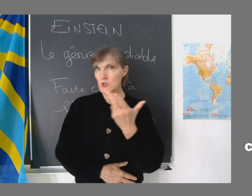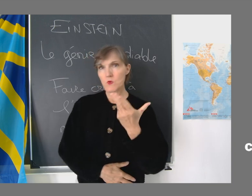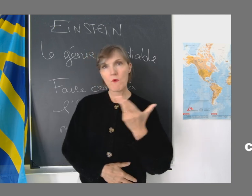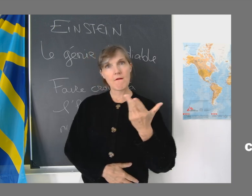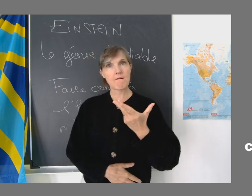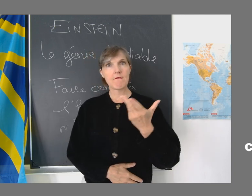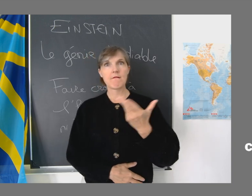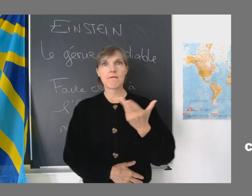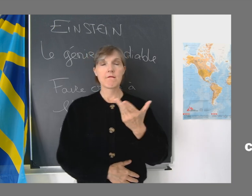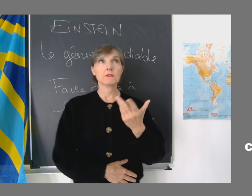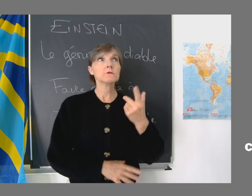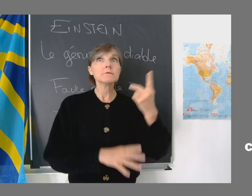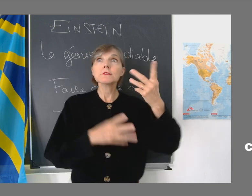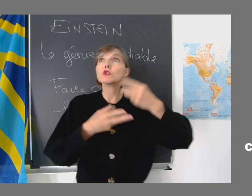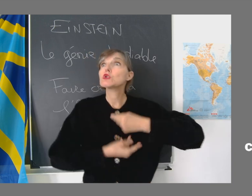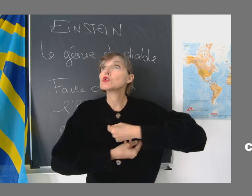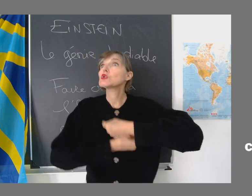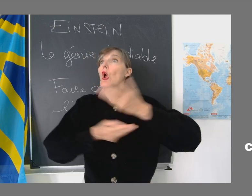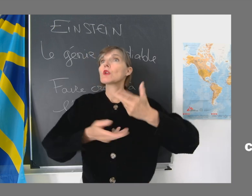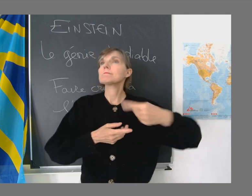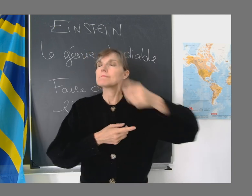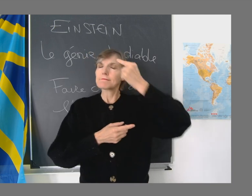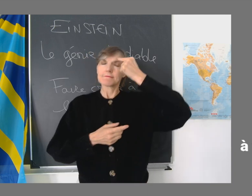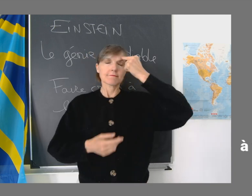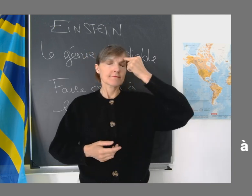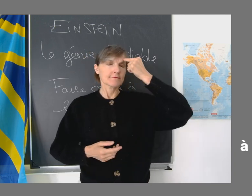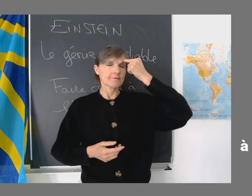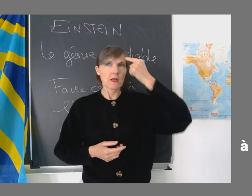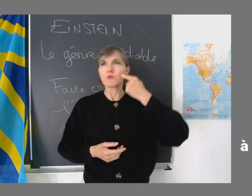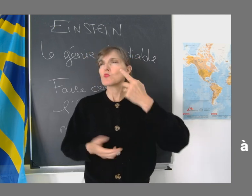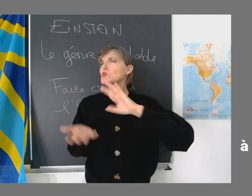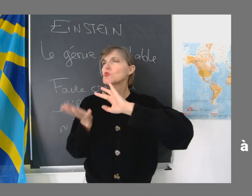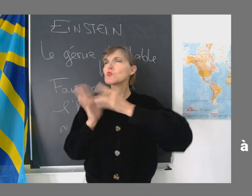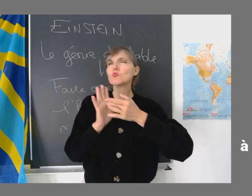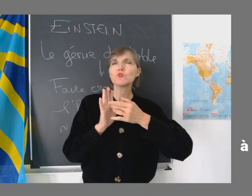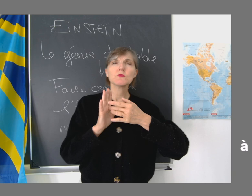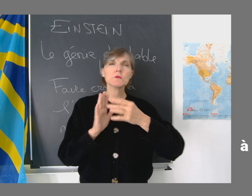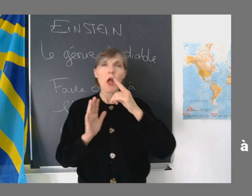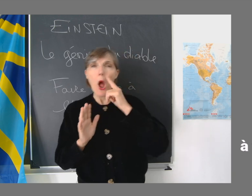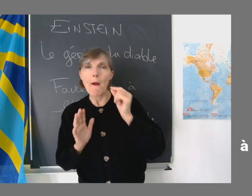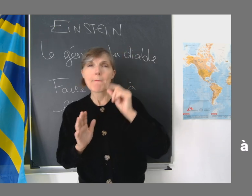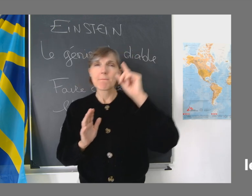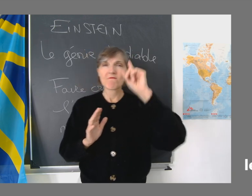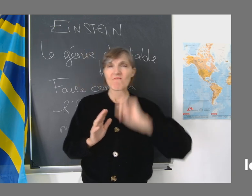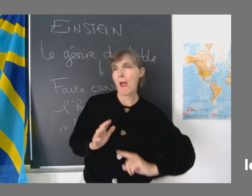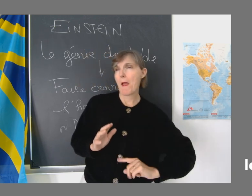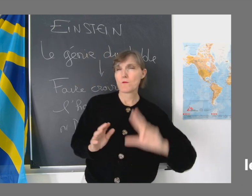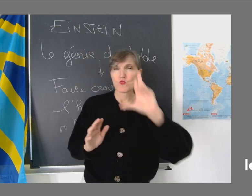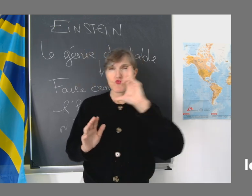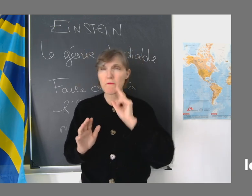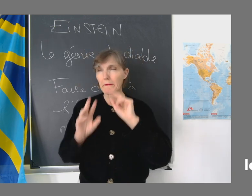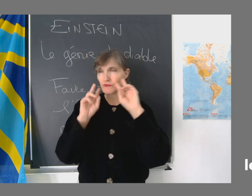faire croire aux hommes à tout le monde que ni dieu ni le diable n'existent